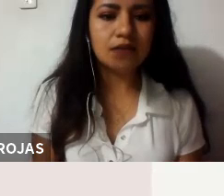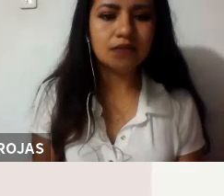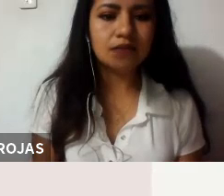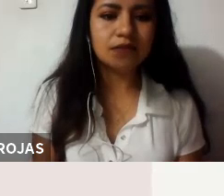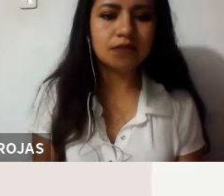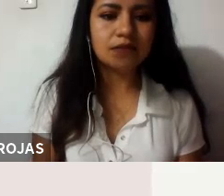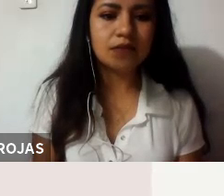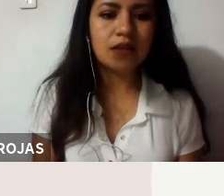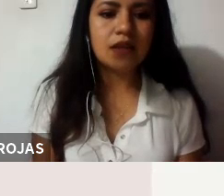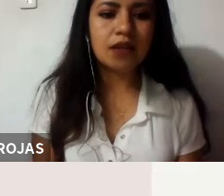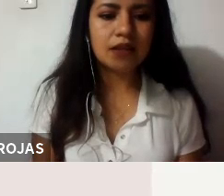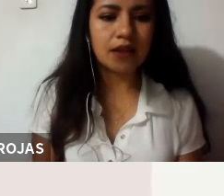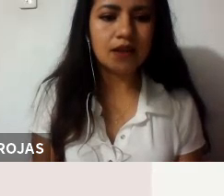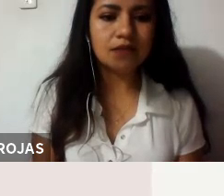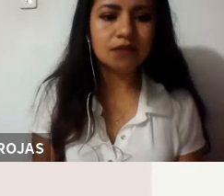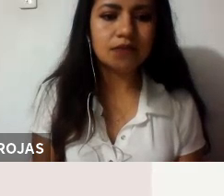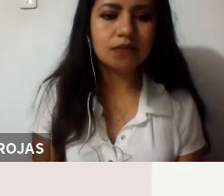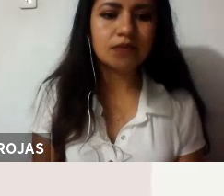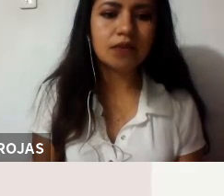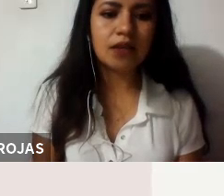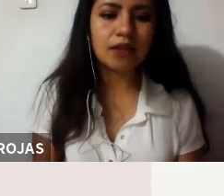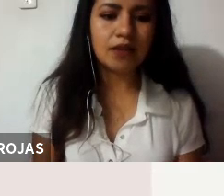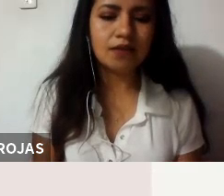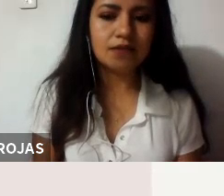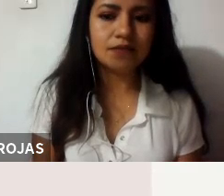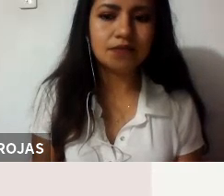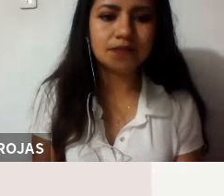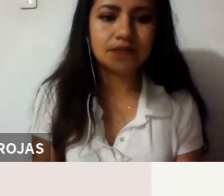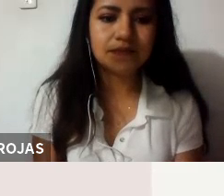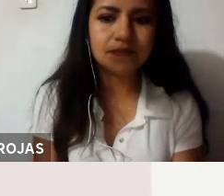tal? ¿Qué tal? ¿Qué tal?